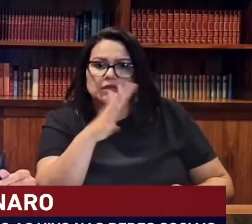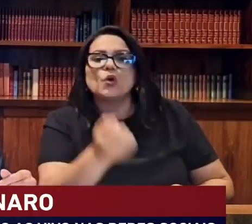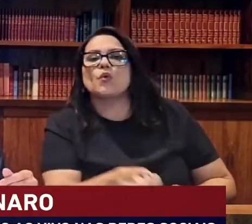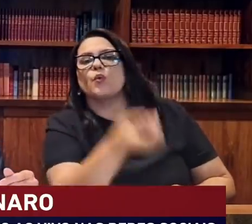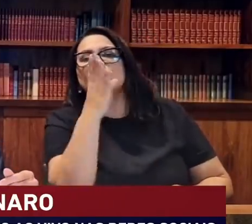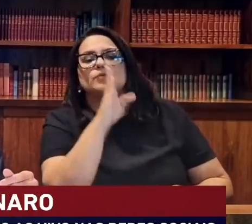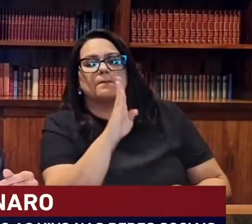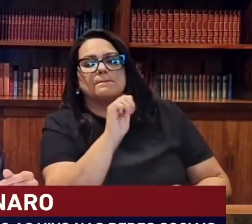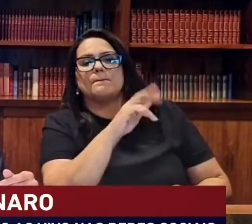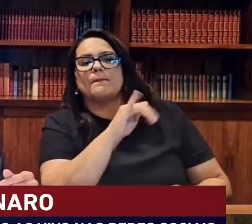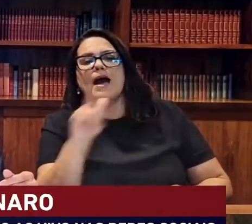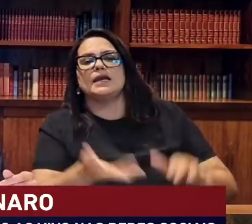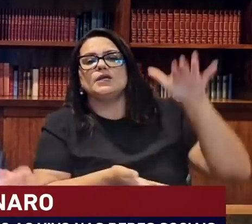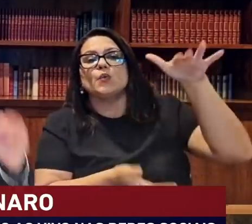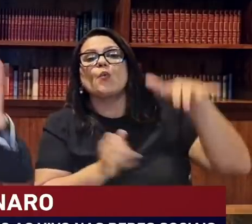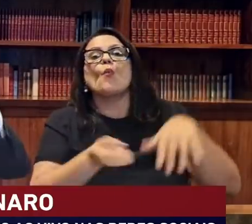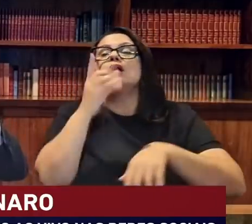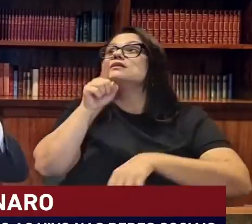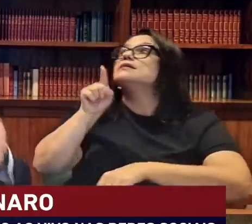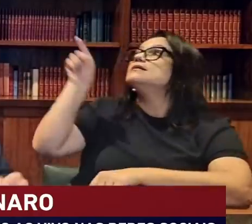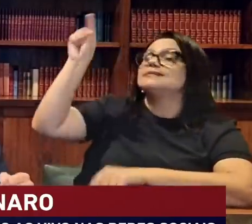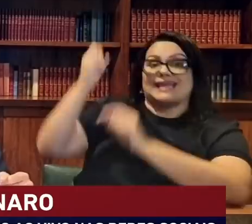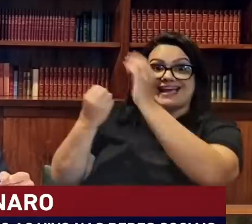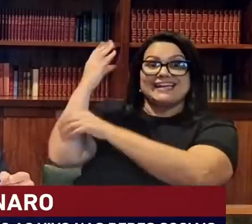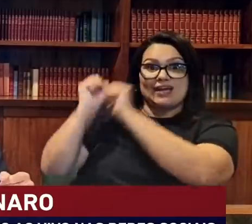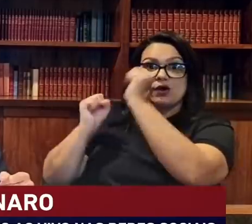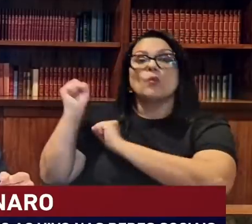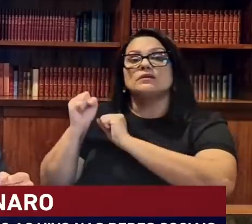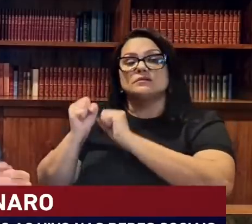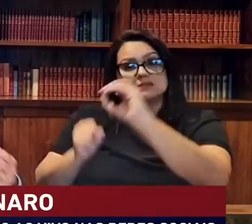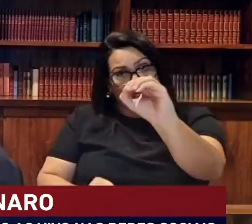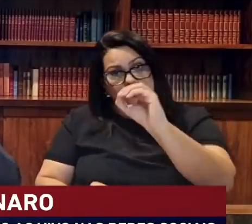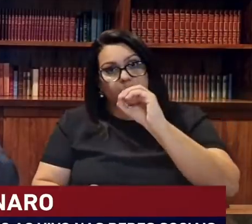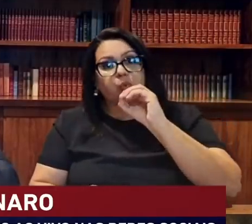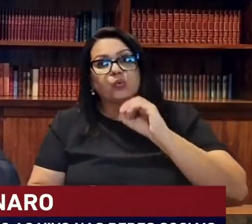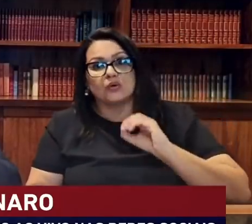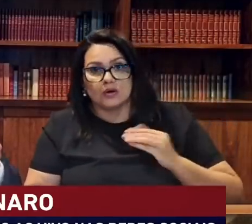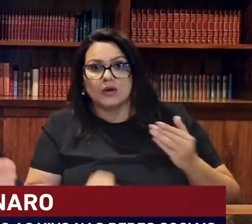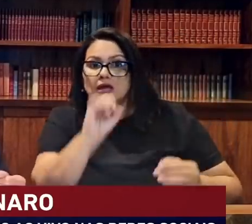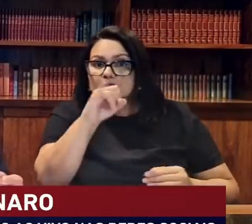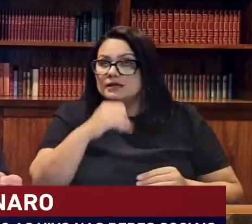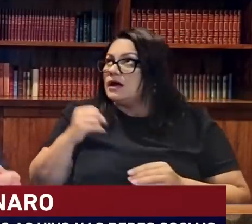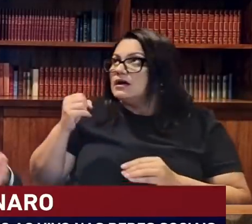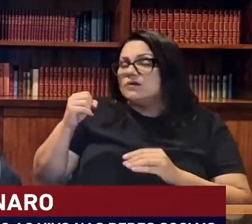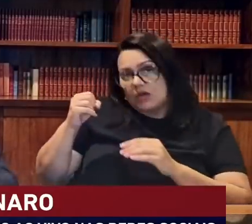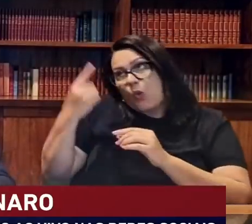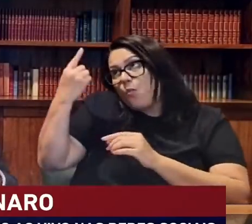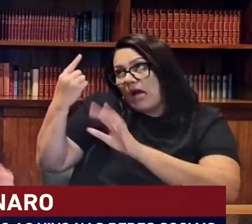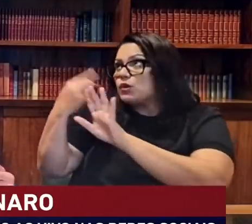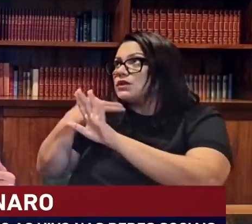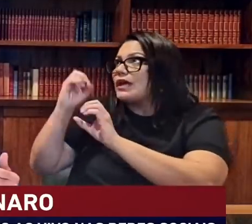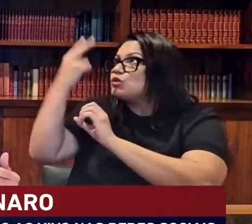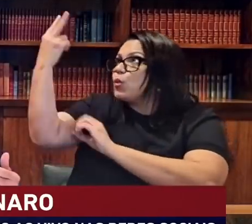de petróleo são refinados nessas usinas hoje em dia? 0. Se você tivesse 2 funcionando, você seria